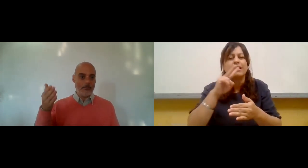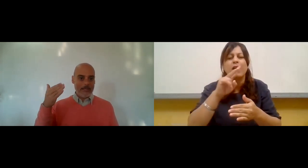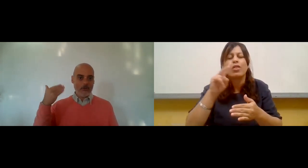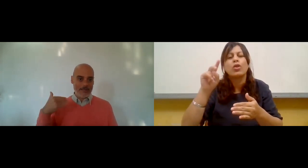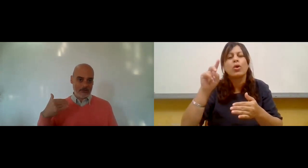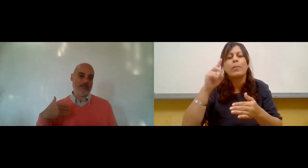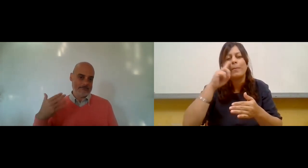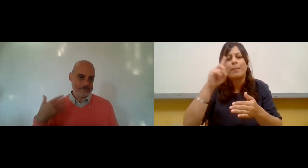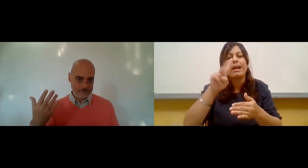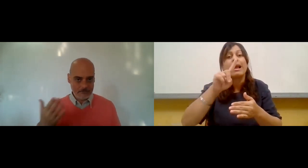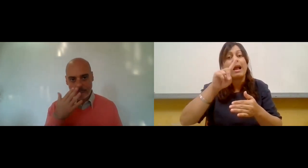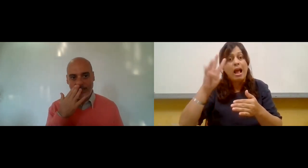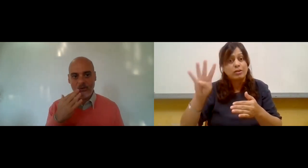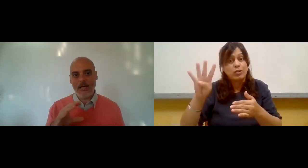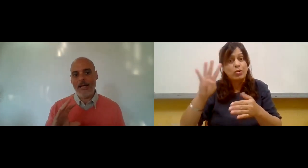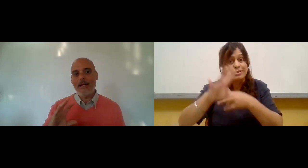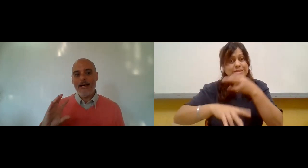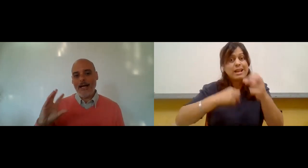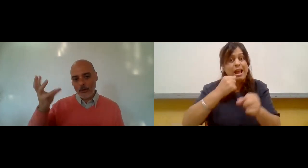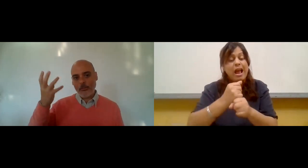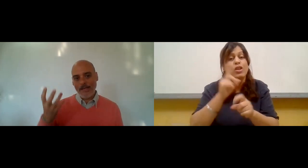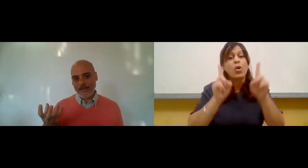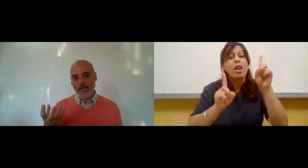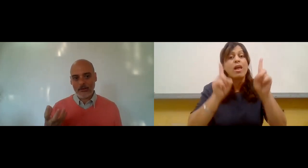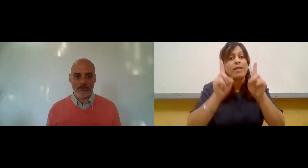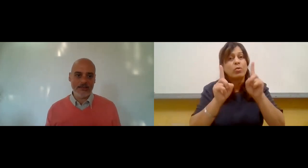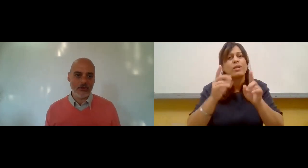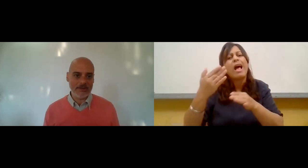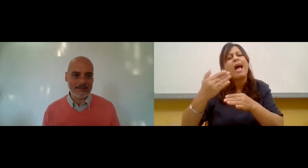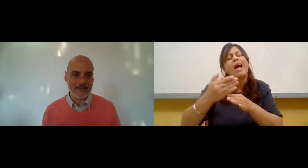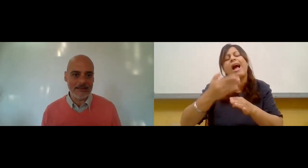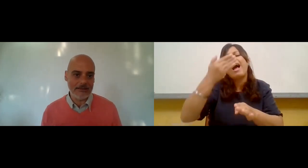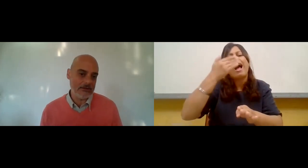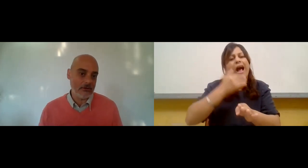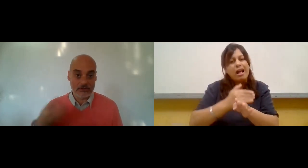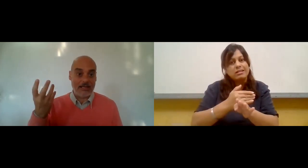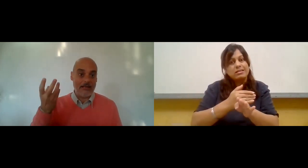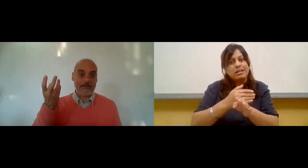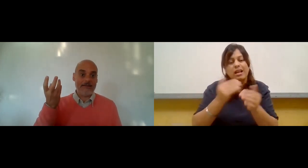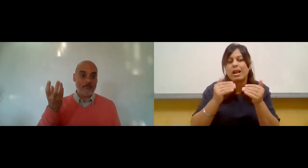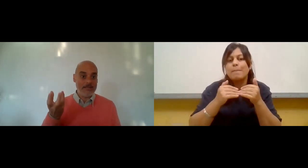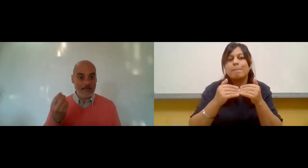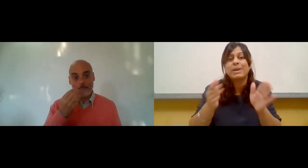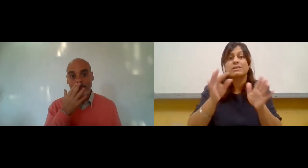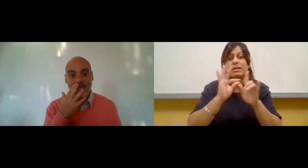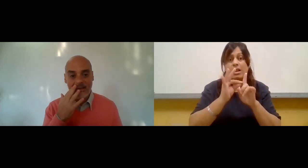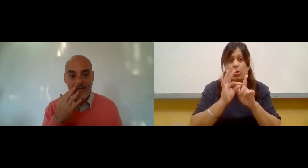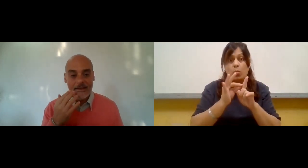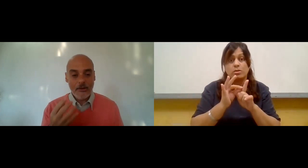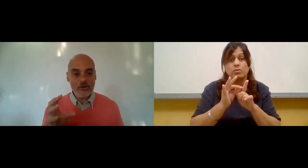República, previo a esto, o sea, previo a incorporar este marco dentro de nuestra